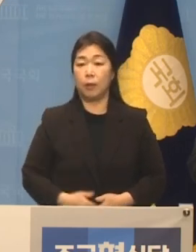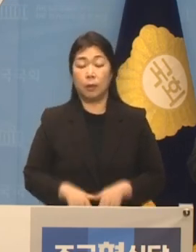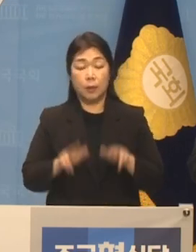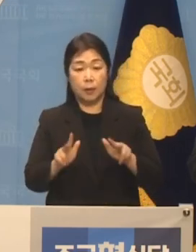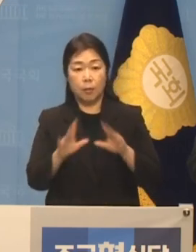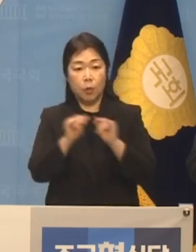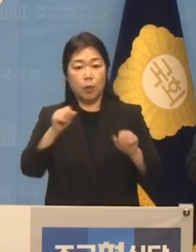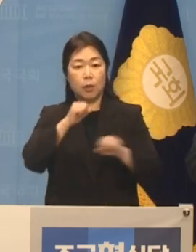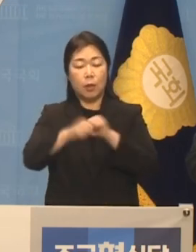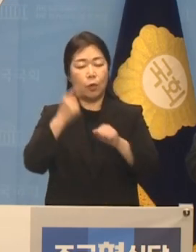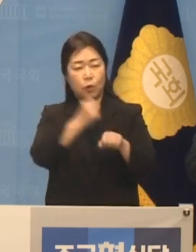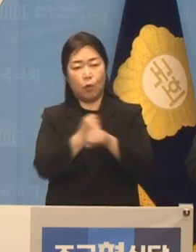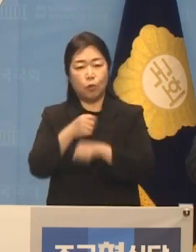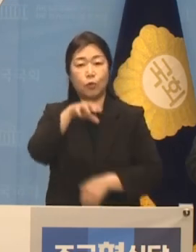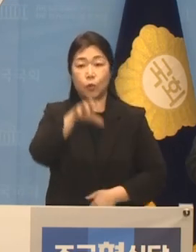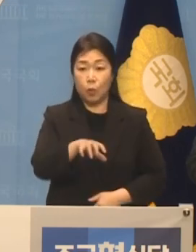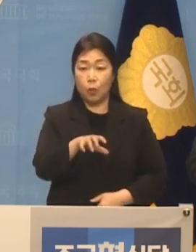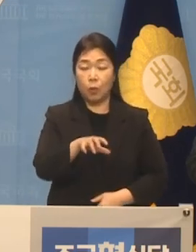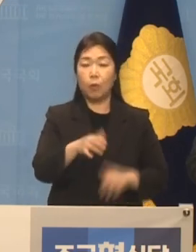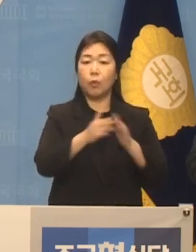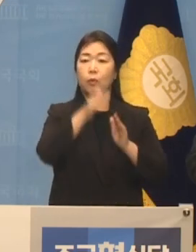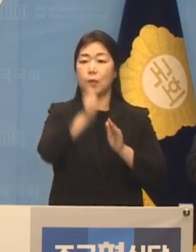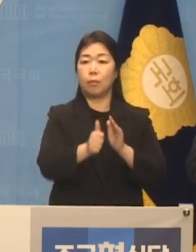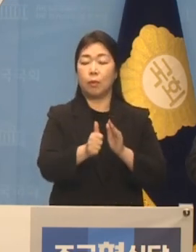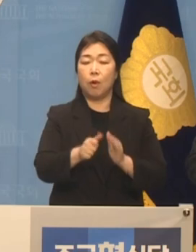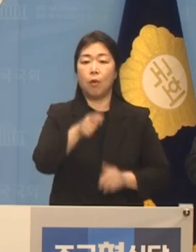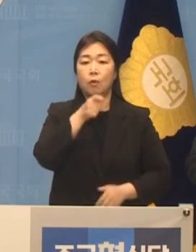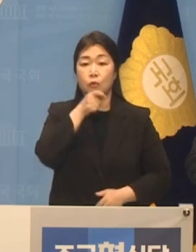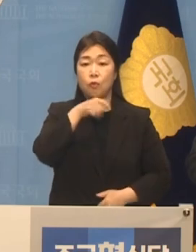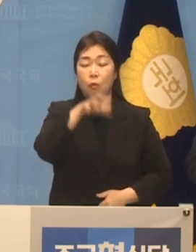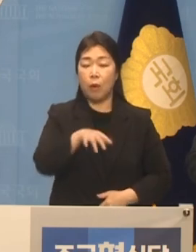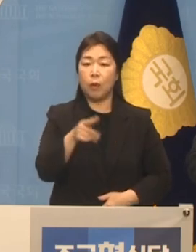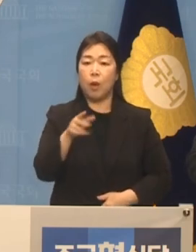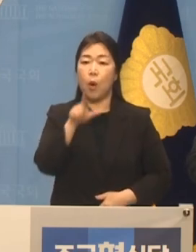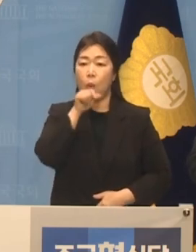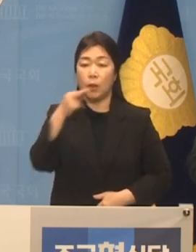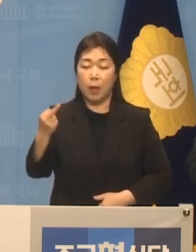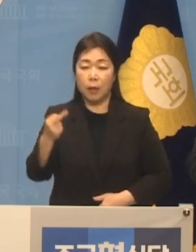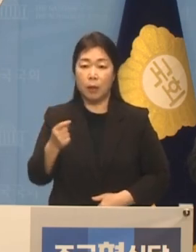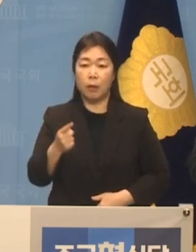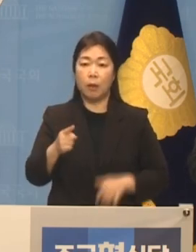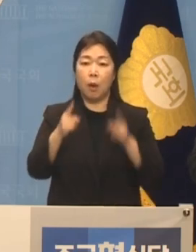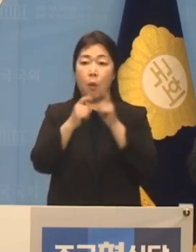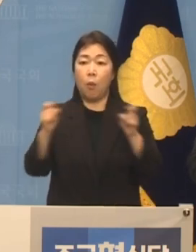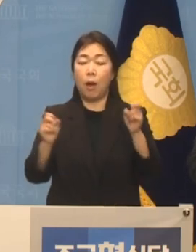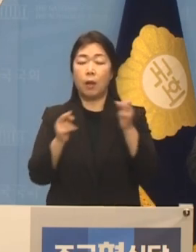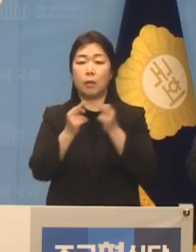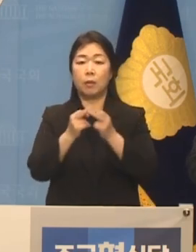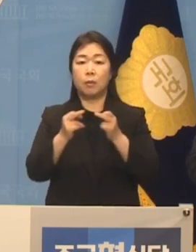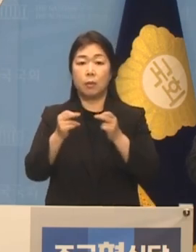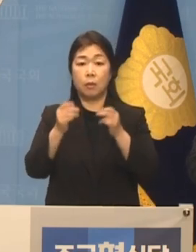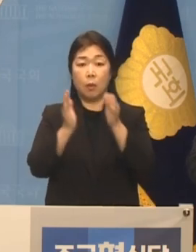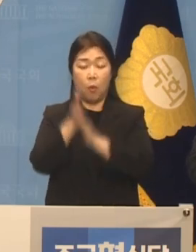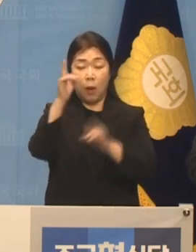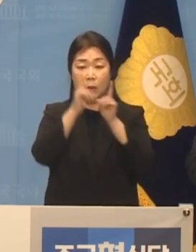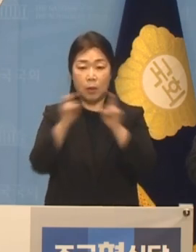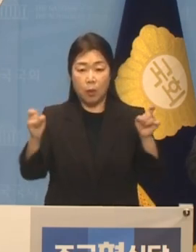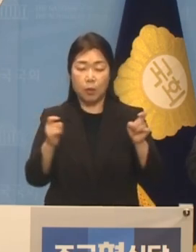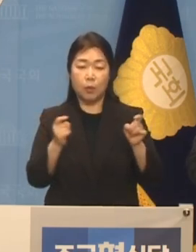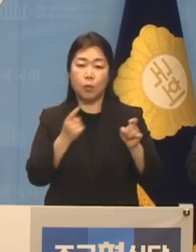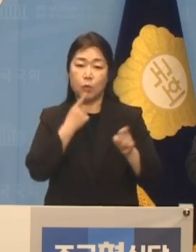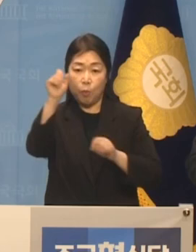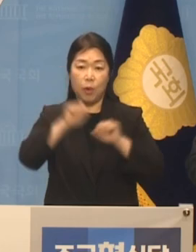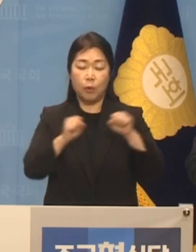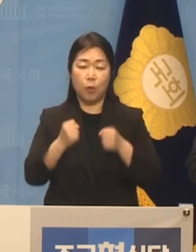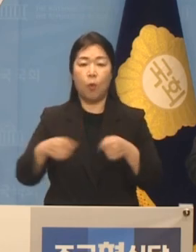소장으로 수원, 오산, 화성 촛불행동 공동대표로 활동하고 있습니다. 국민 여러분,